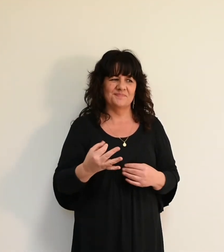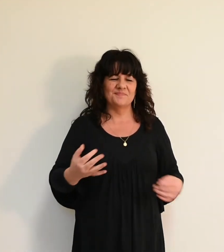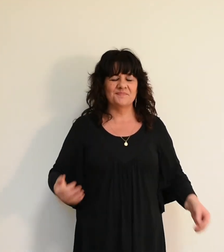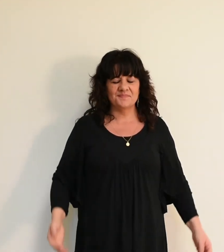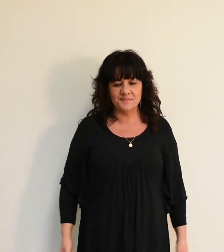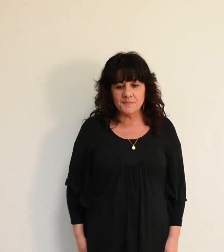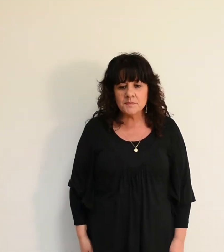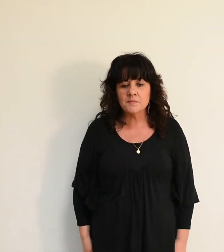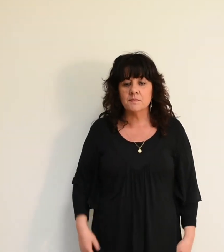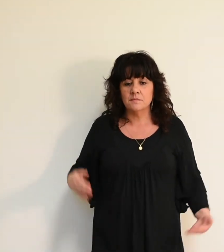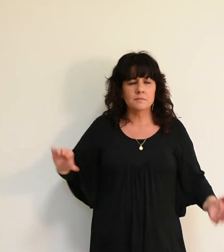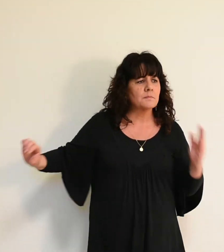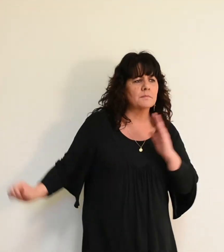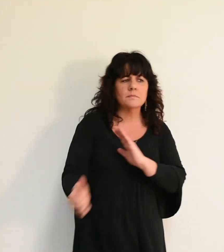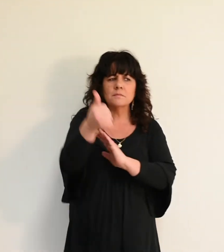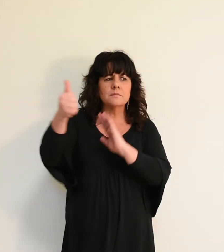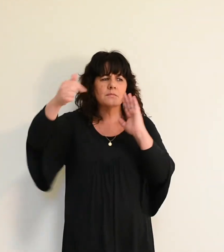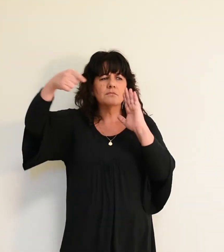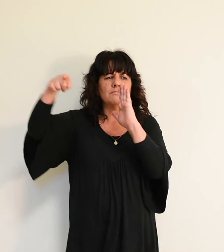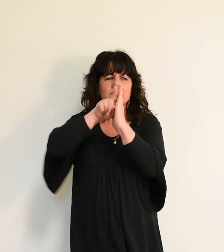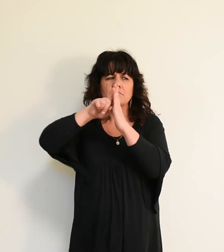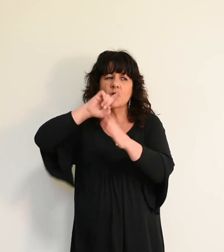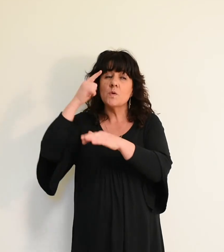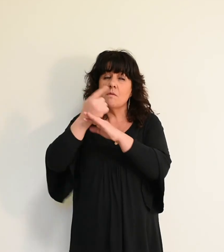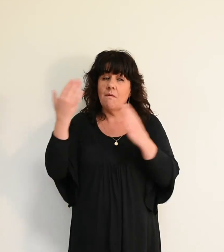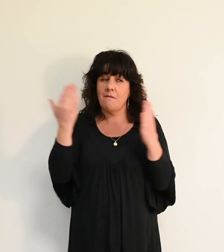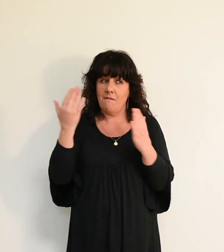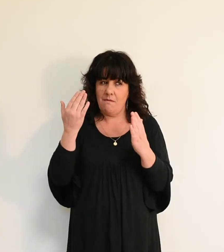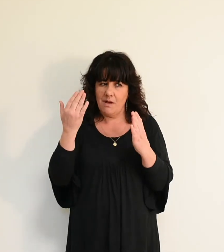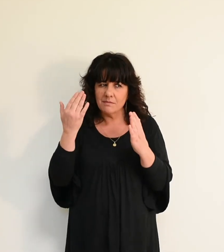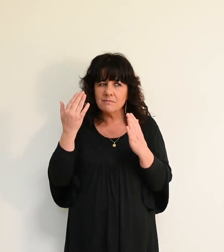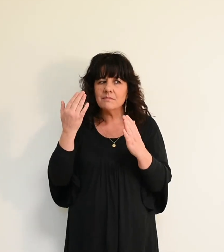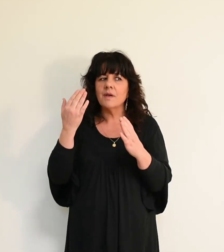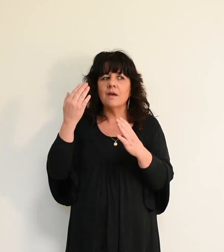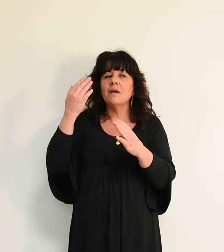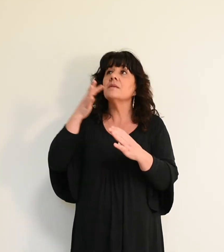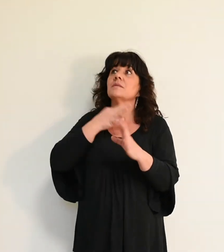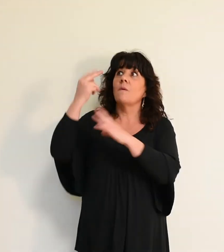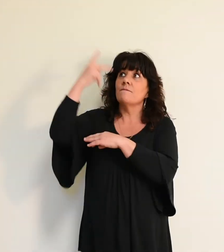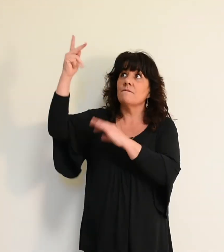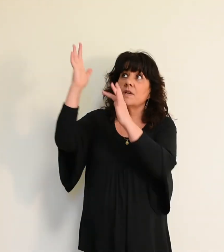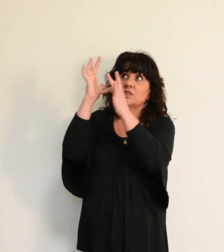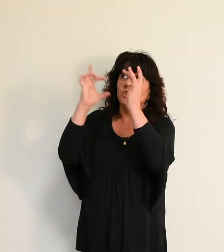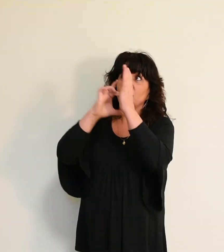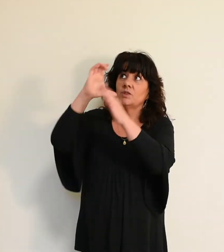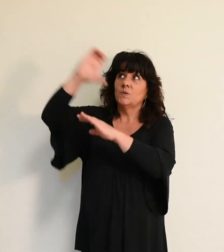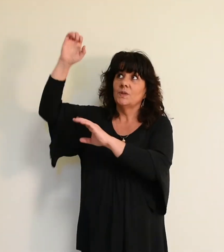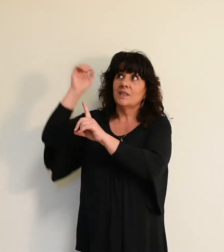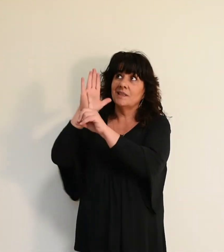Or voici son commandement. Mettre notre foi dans le nom de son Fils Jésus-Christ et nous aimer les